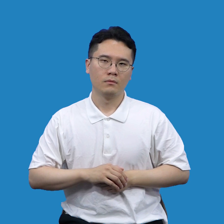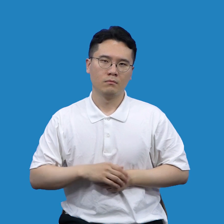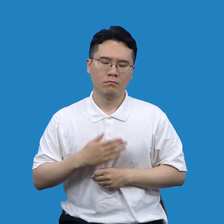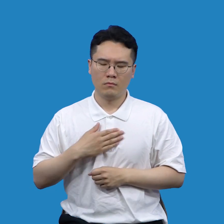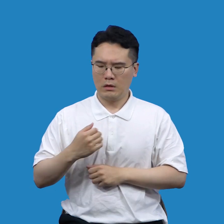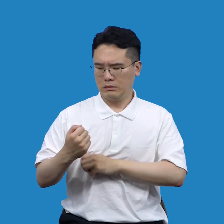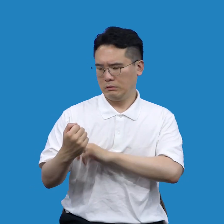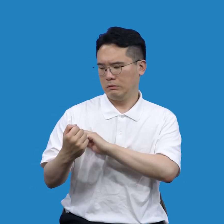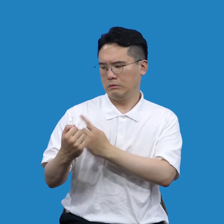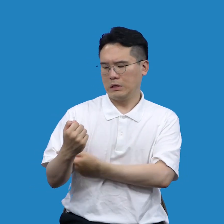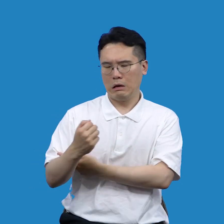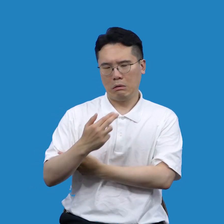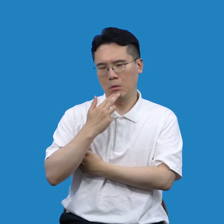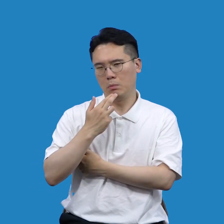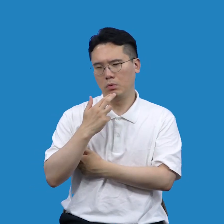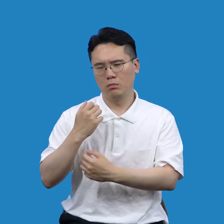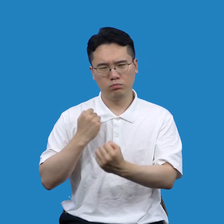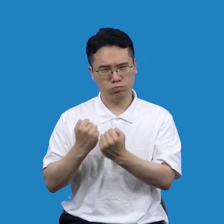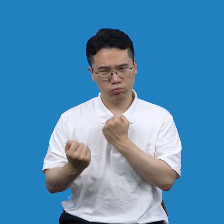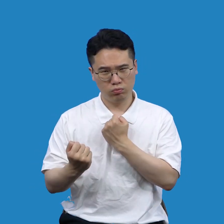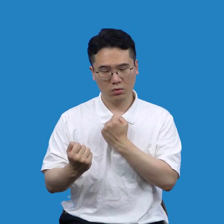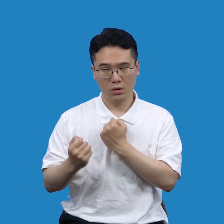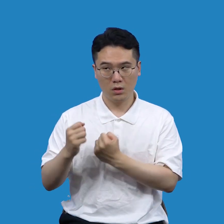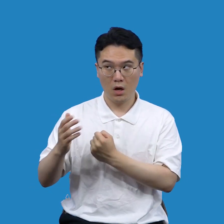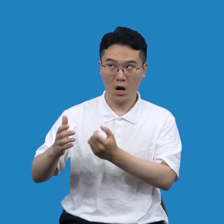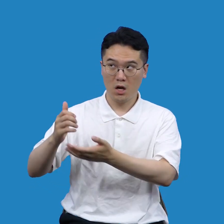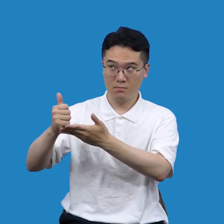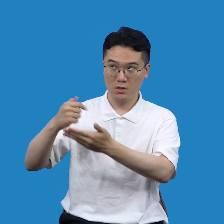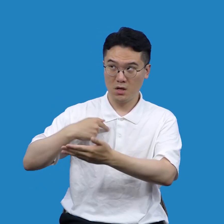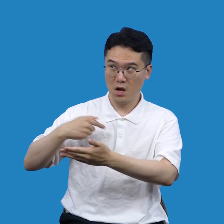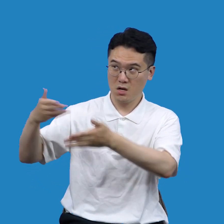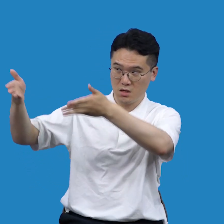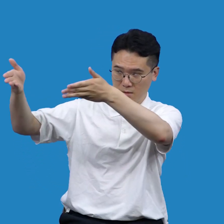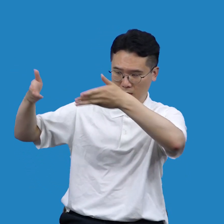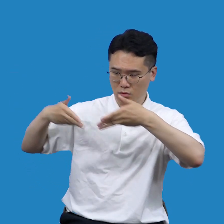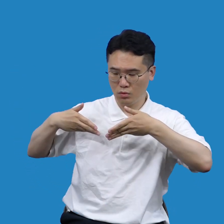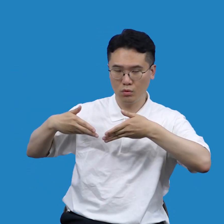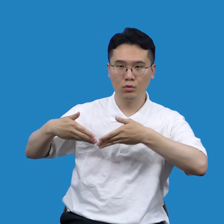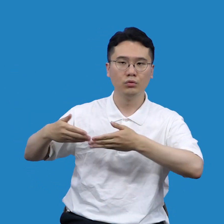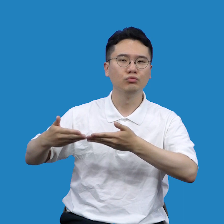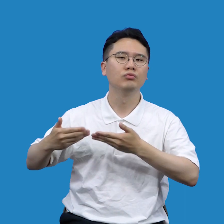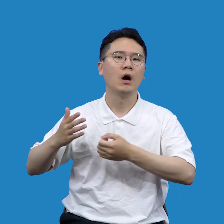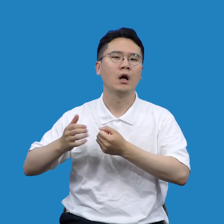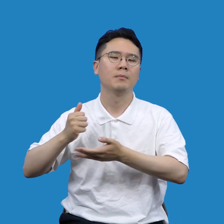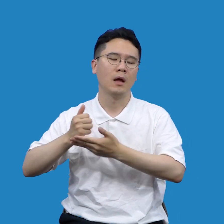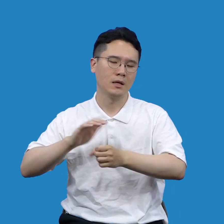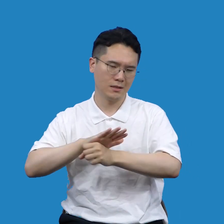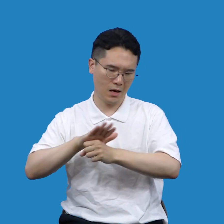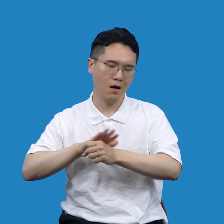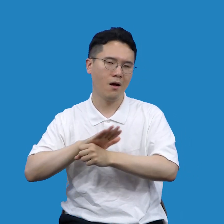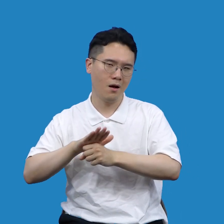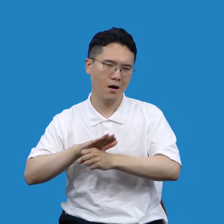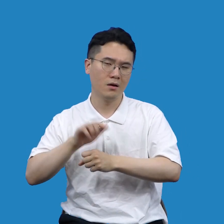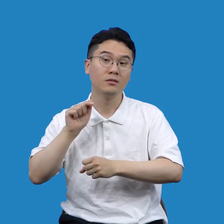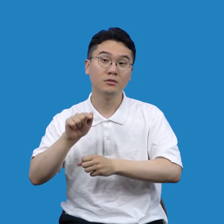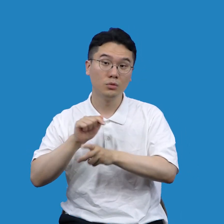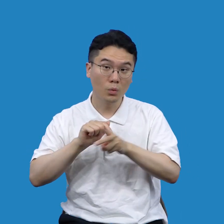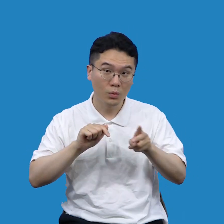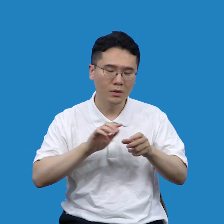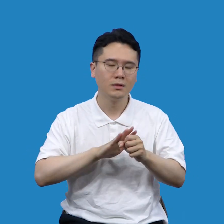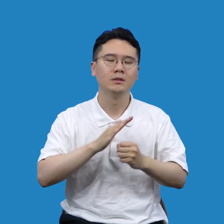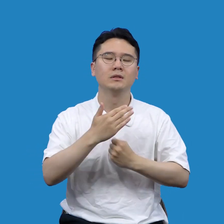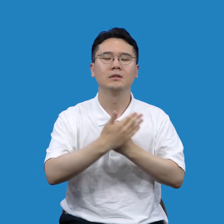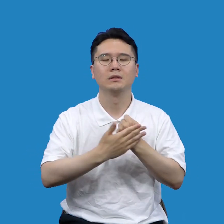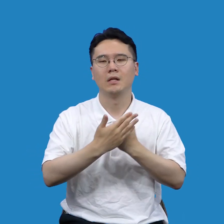자격 없는 우리에게 일방적으로 베풀어진 하나님의 사랑, 하나님의 호의, 그게 은혜예요.